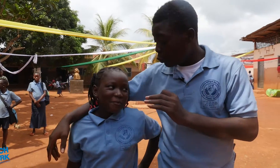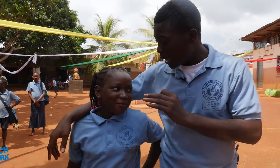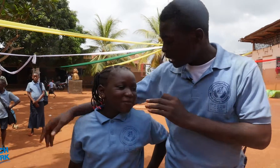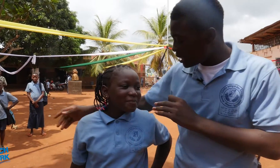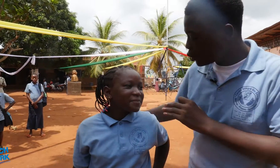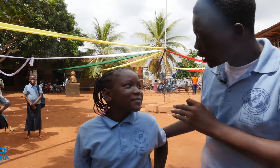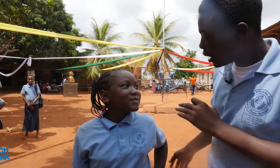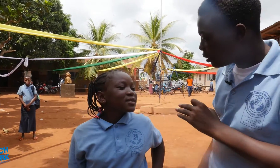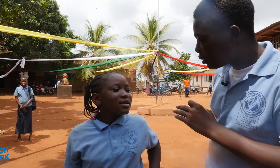quelle classe, Shurita?